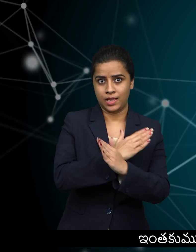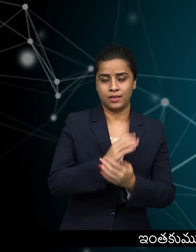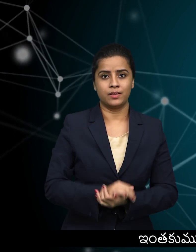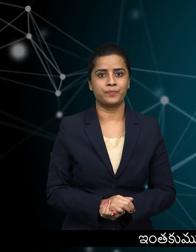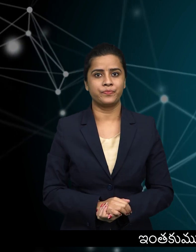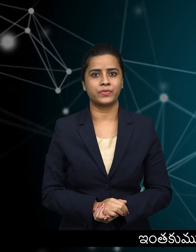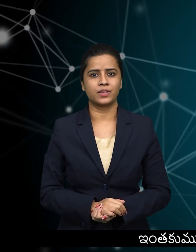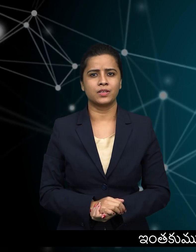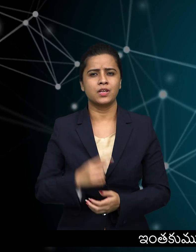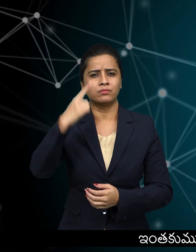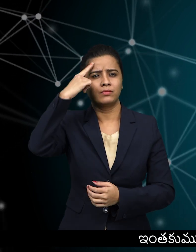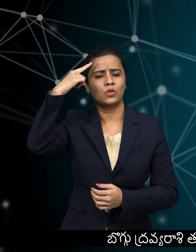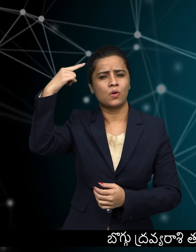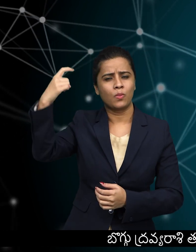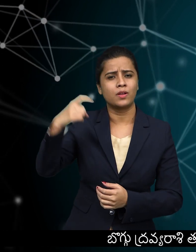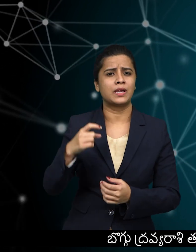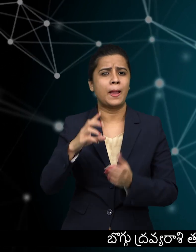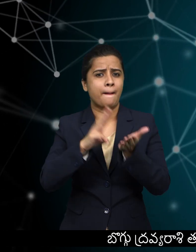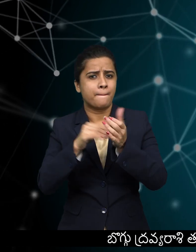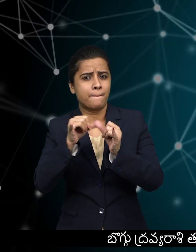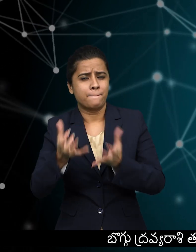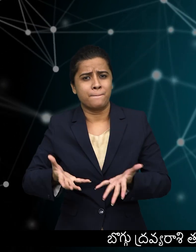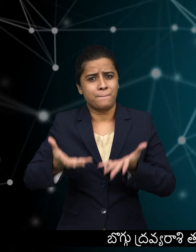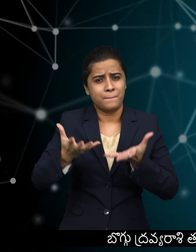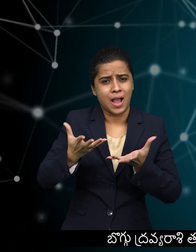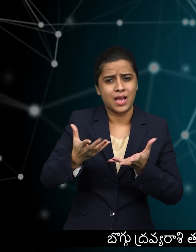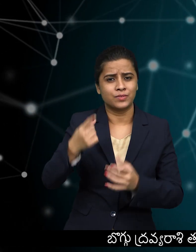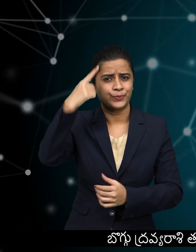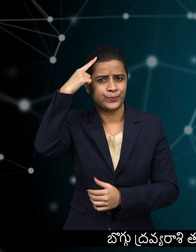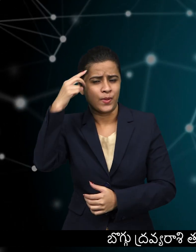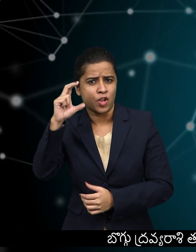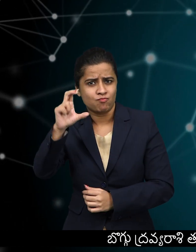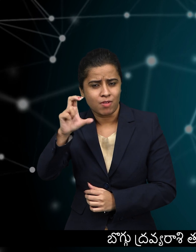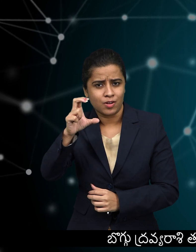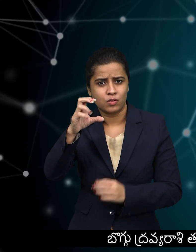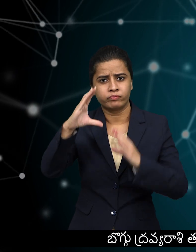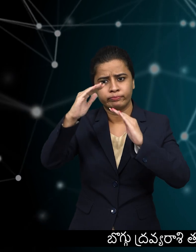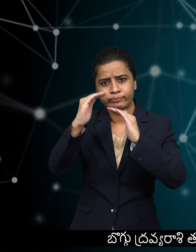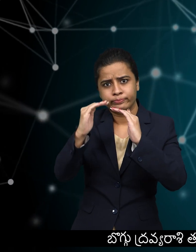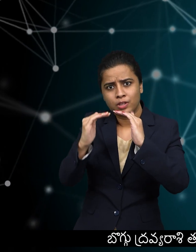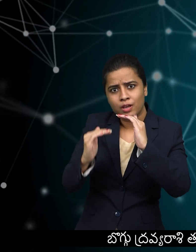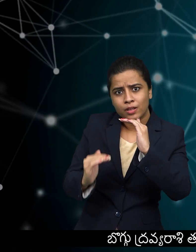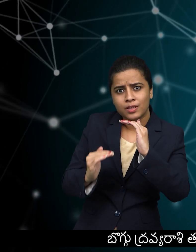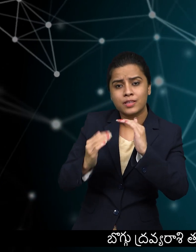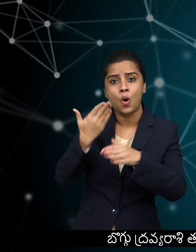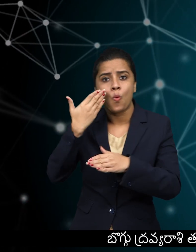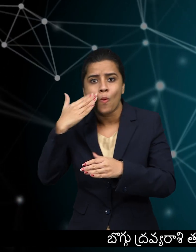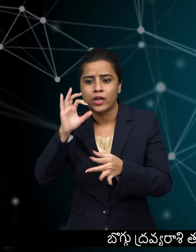ఇంతకుముందు కాల్చినప్పుడు బొగ్గు ద్రవ్యరాశి తగ్గుతుందని భావించేవారు.